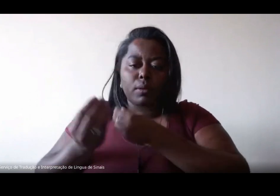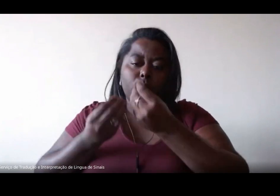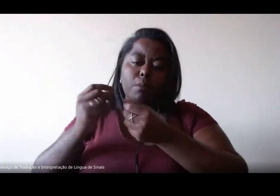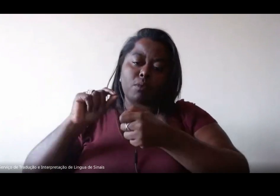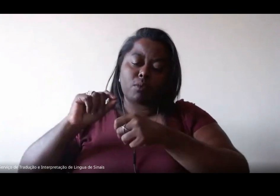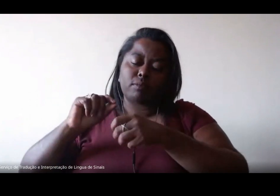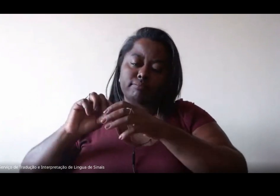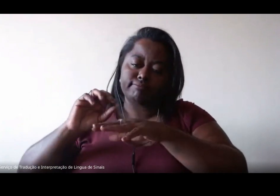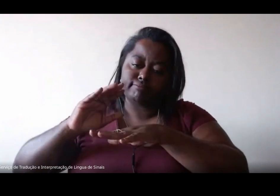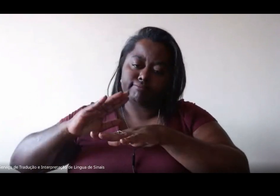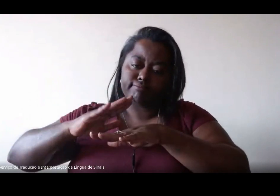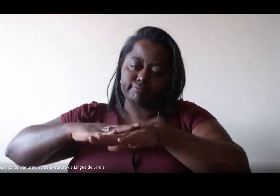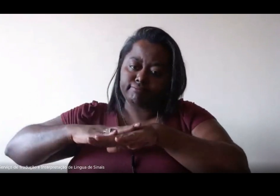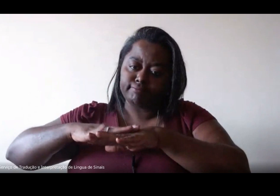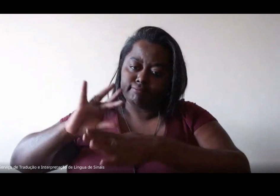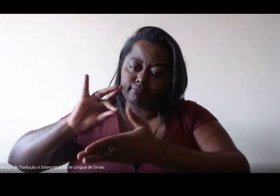sendo